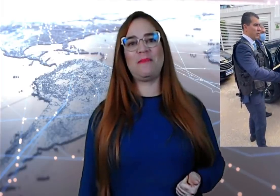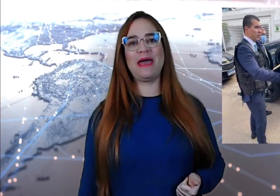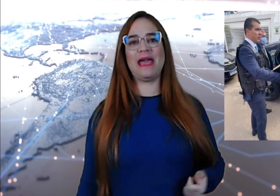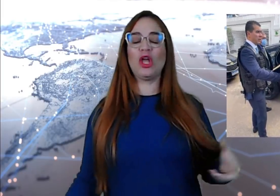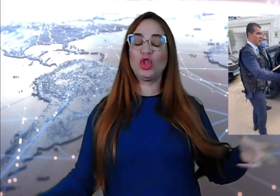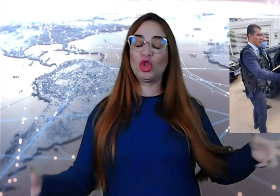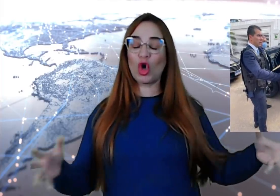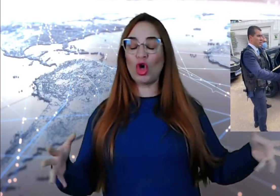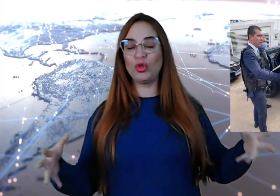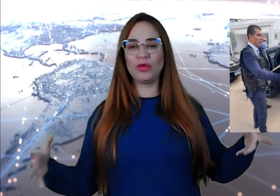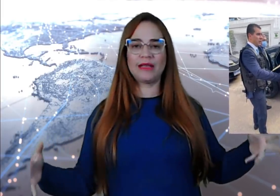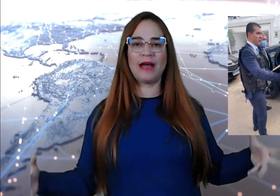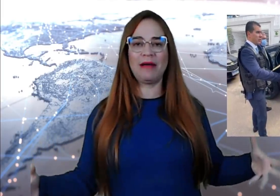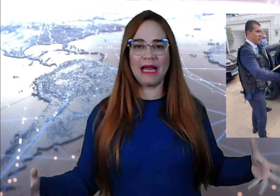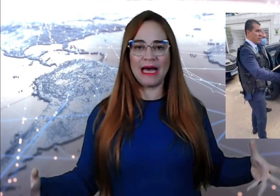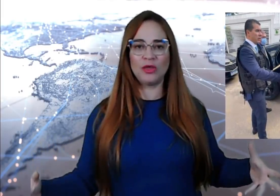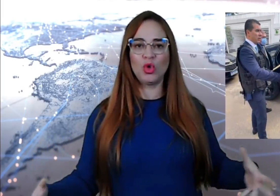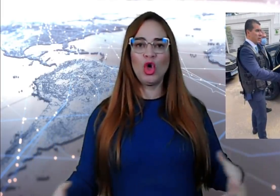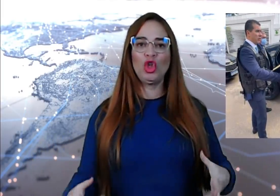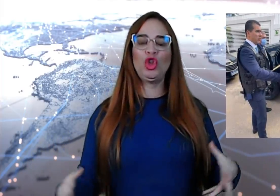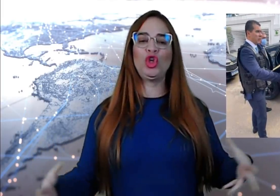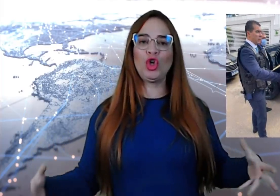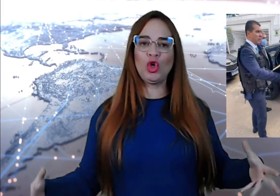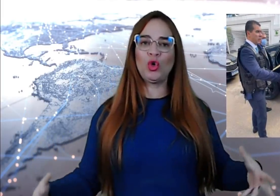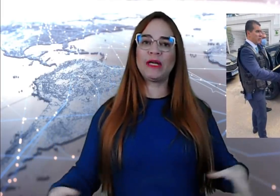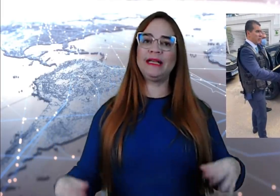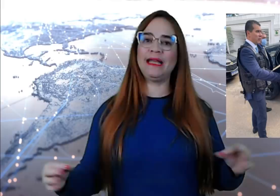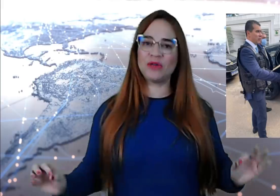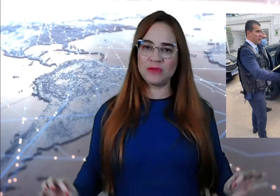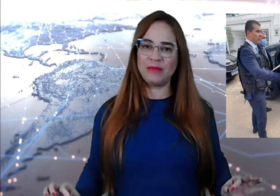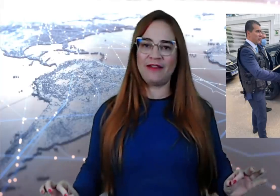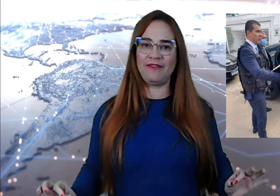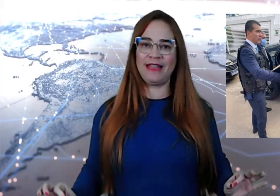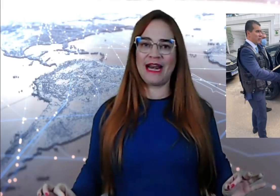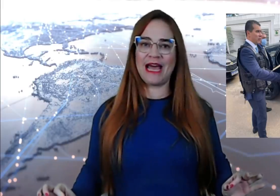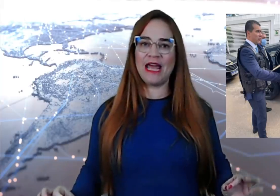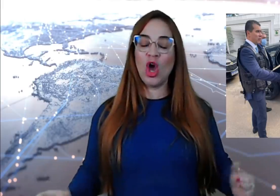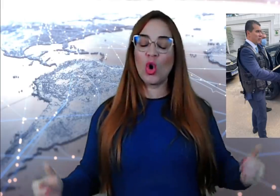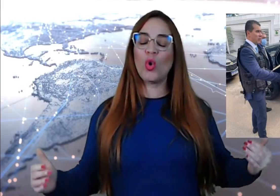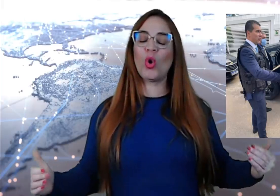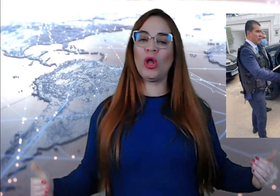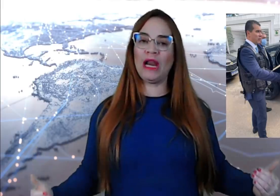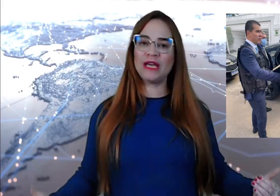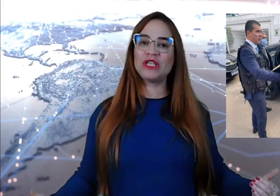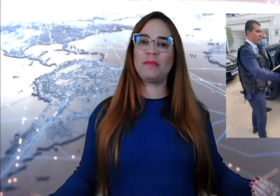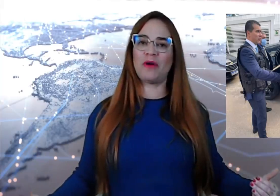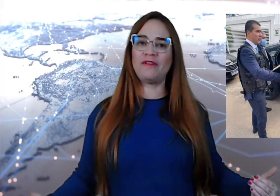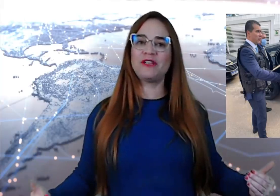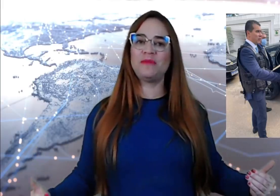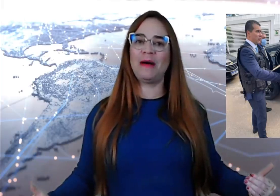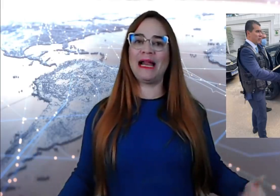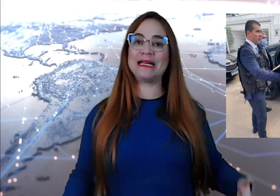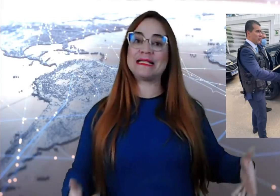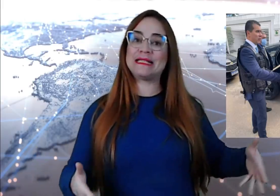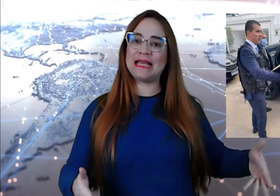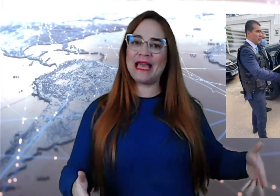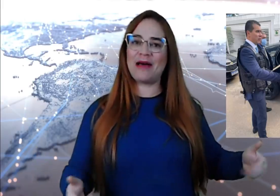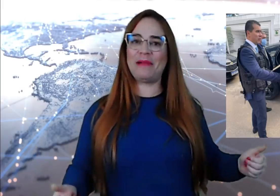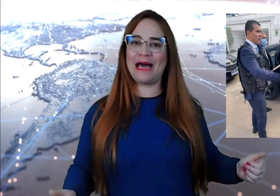CPI, todo trabalhado, no look Deus me defenderá, com colete à prova de bala, sem a placa